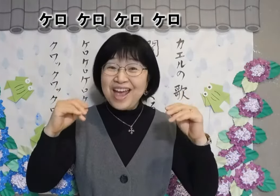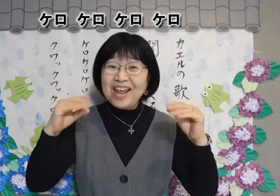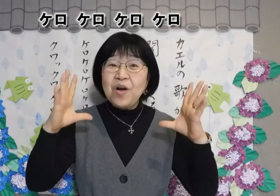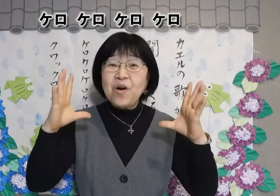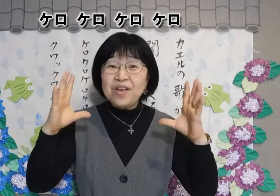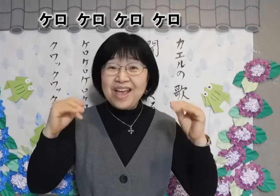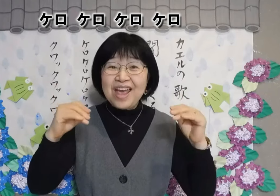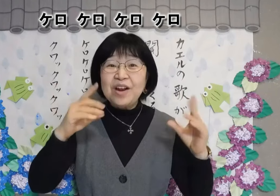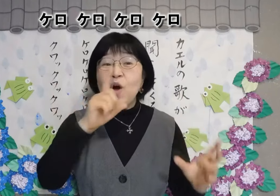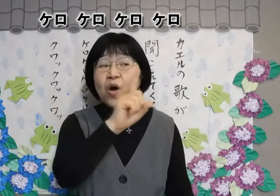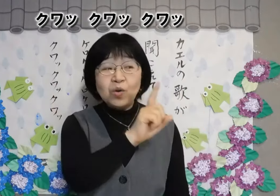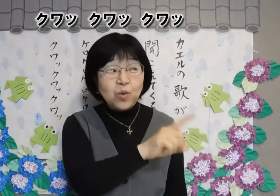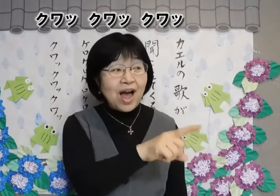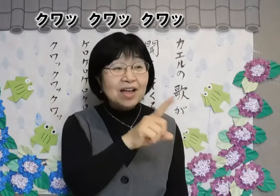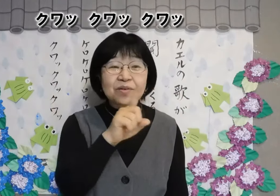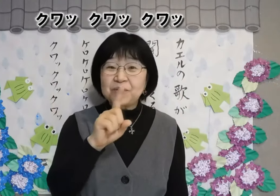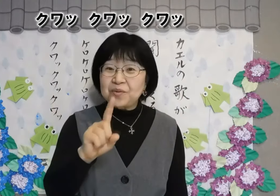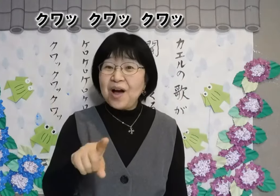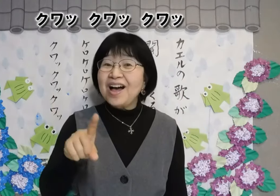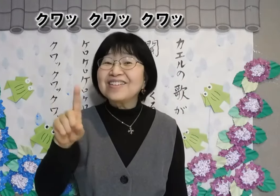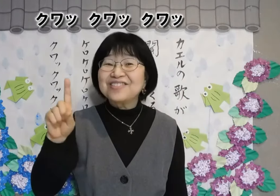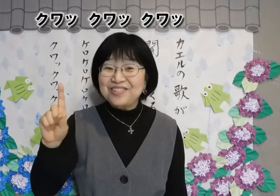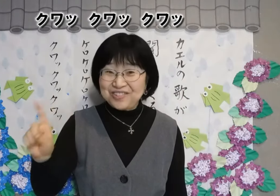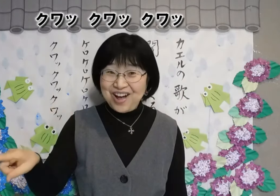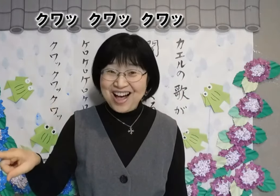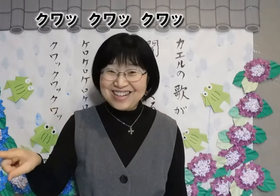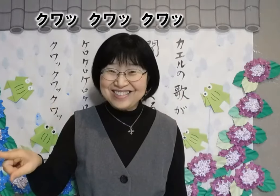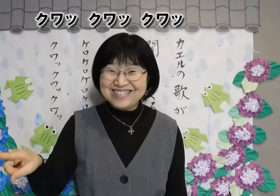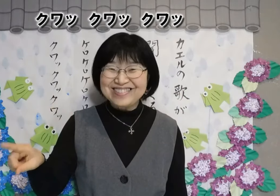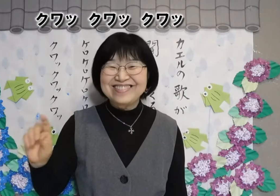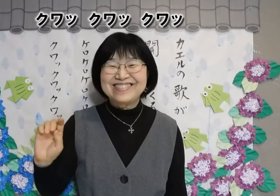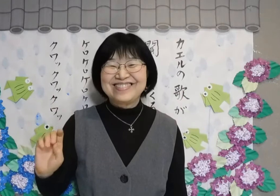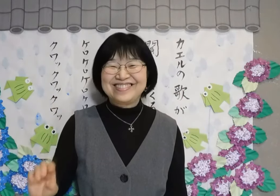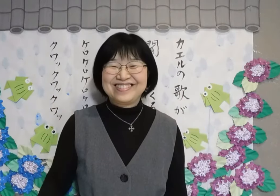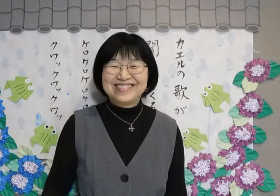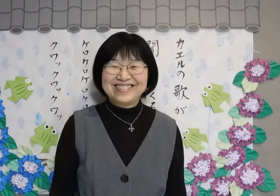ロケロ、クワ、クワ、クワ。